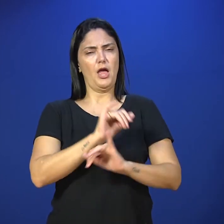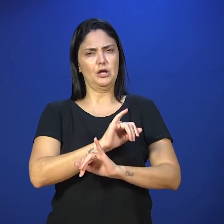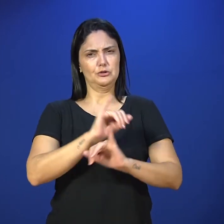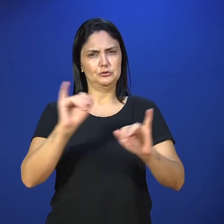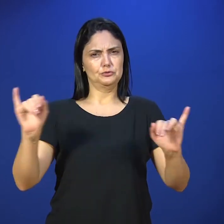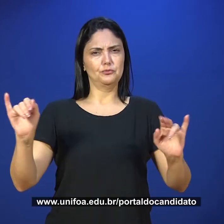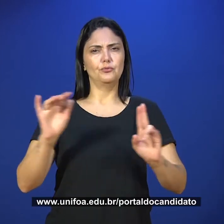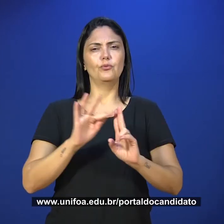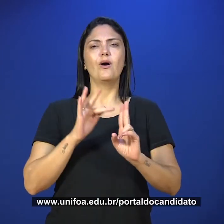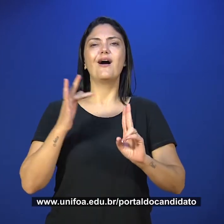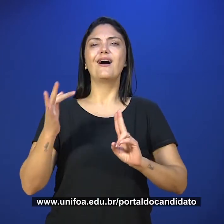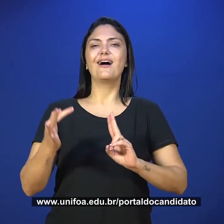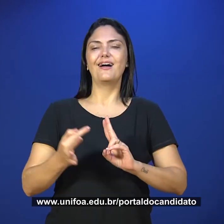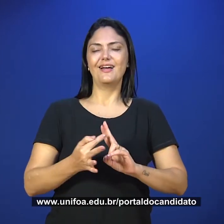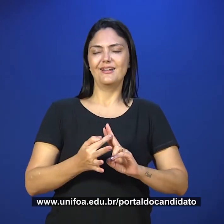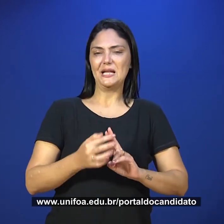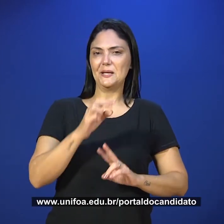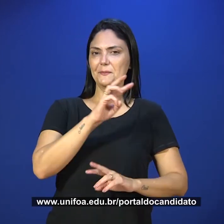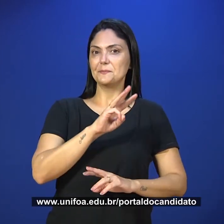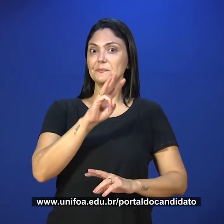divulgadas pelo Unifoa no link